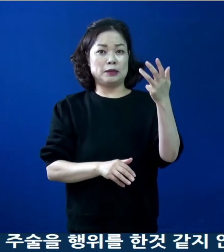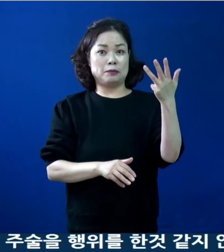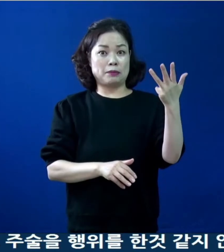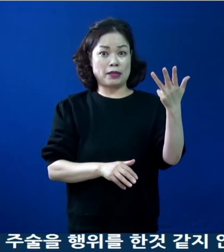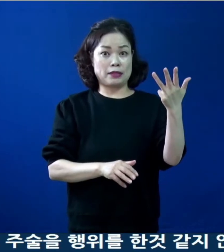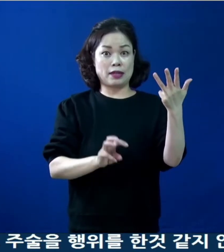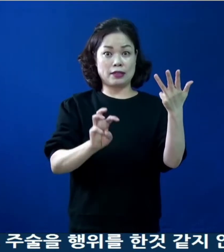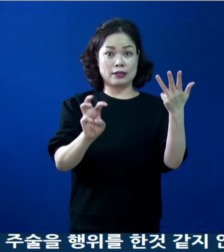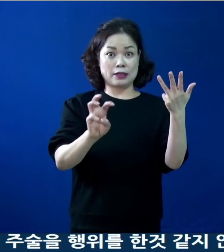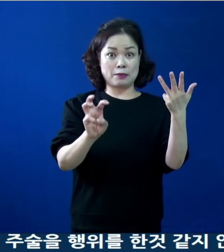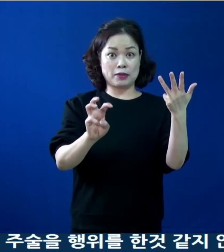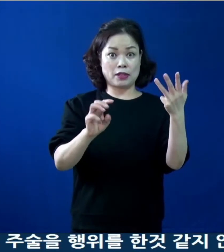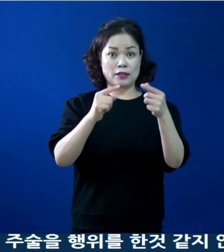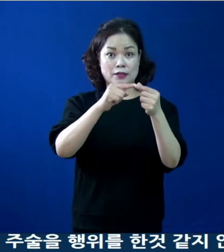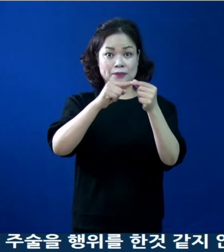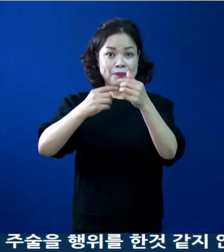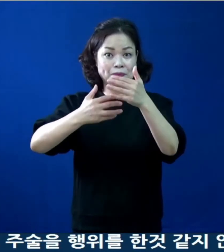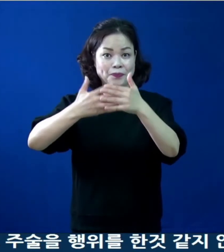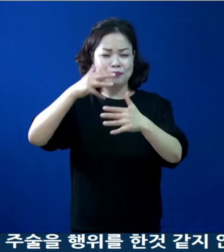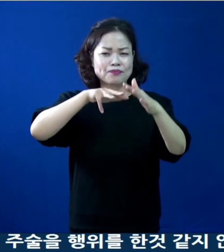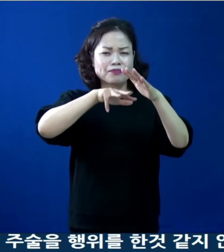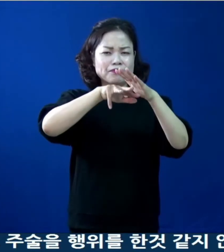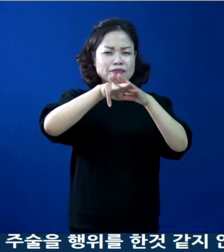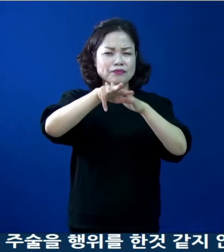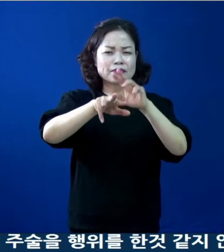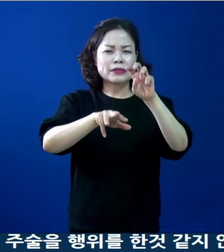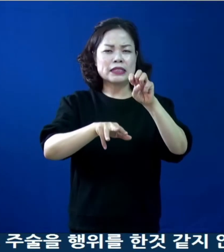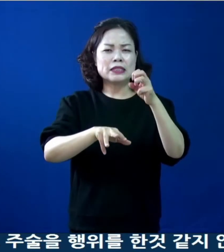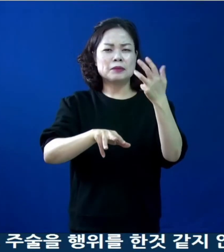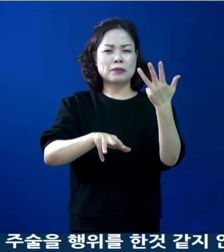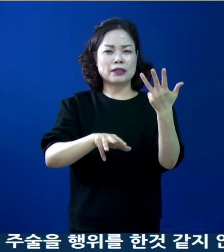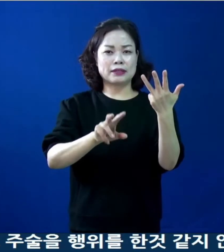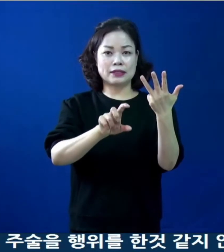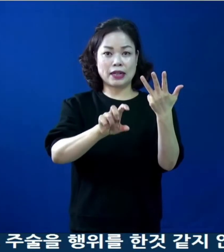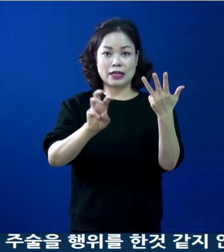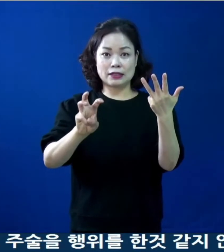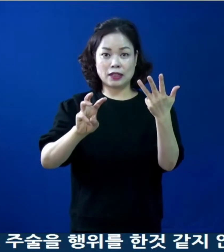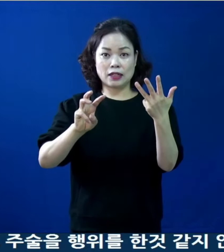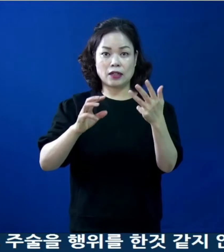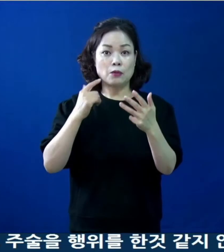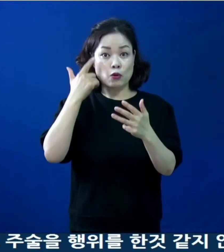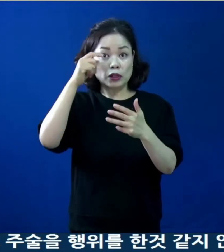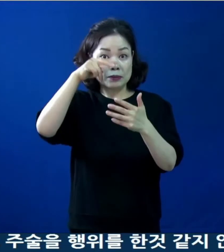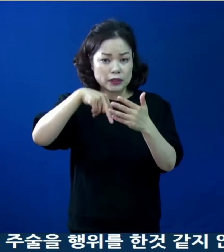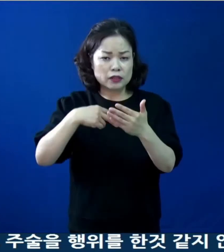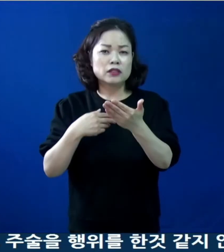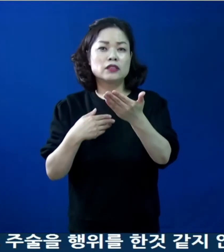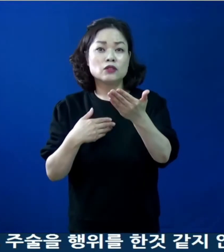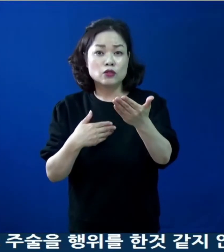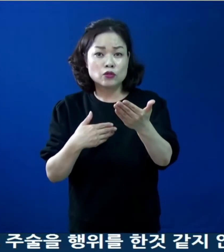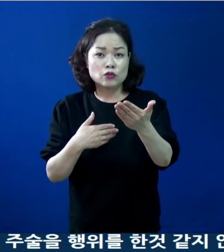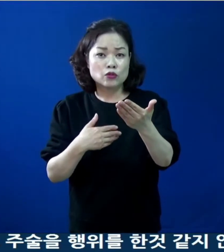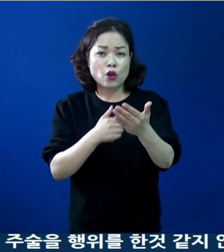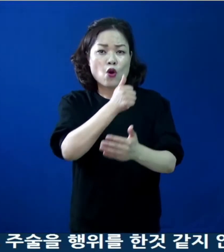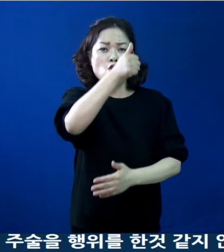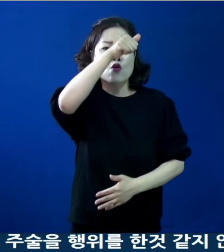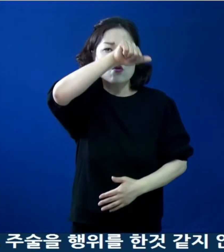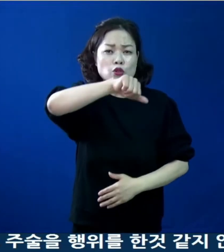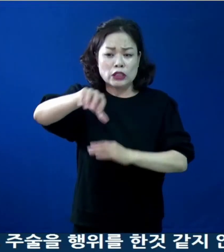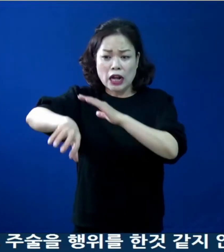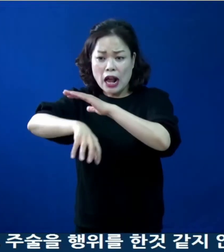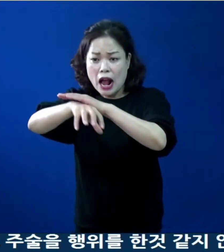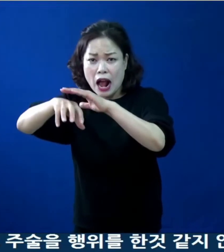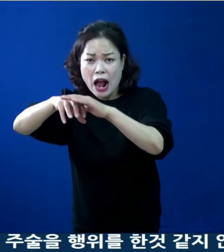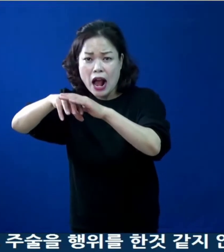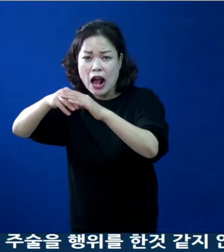30절입니다. 자막으로 보겠습니다. 출애굽기 28장 30절. 제가 읽습니다. 너는 우림과